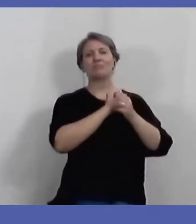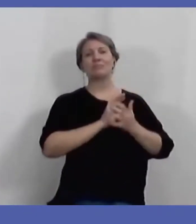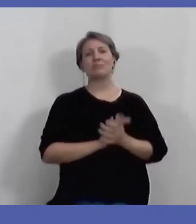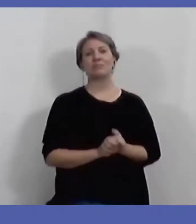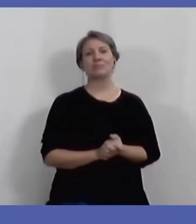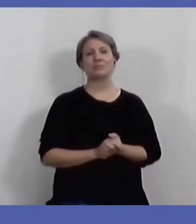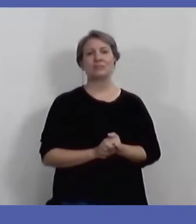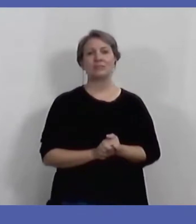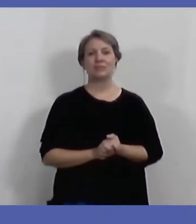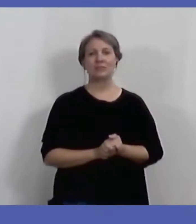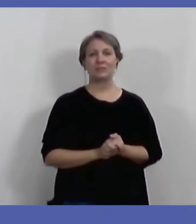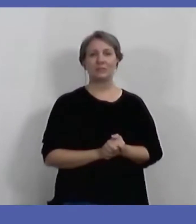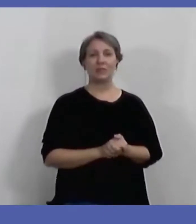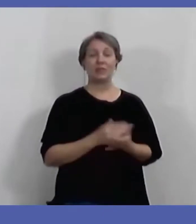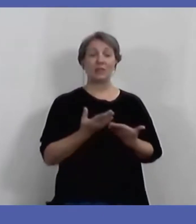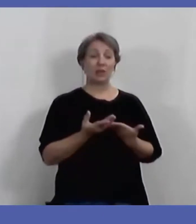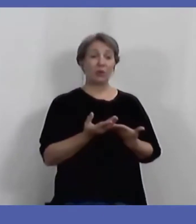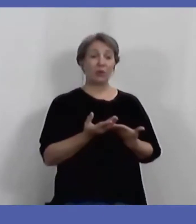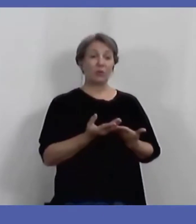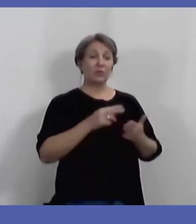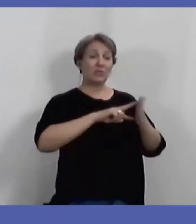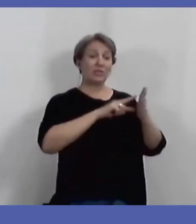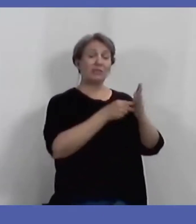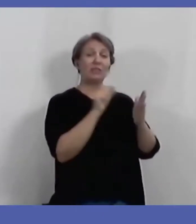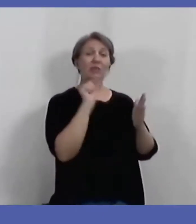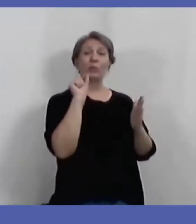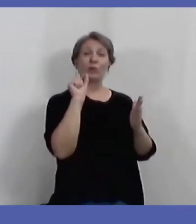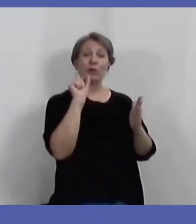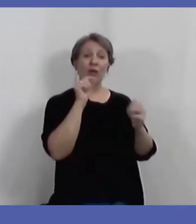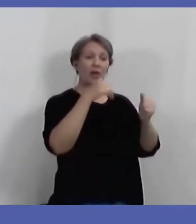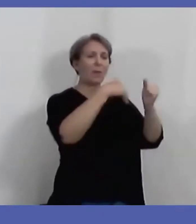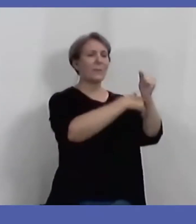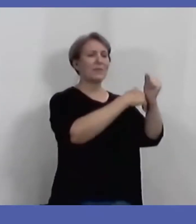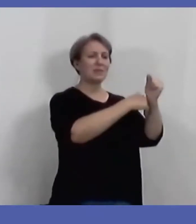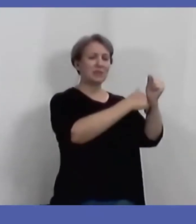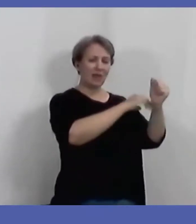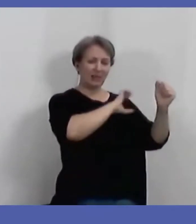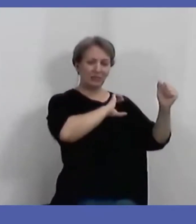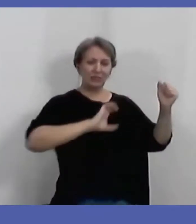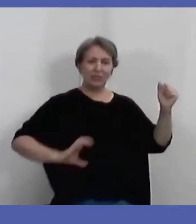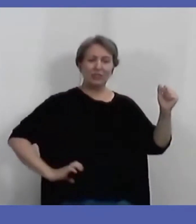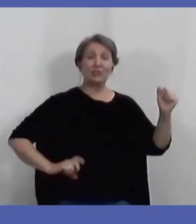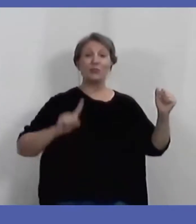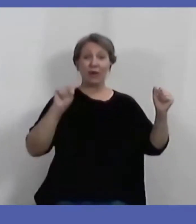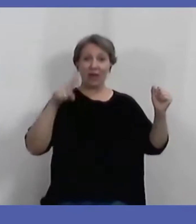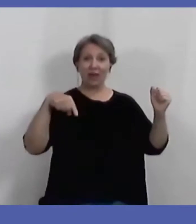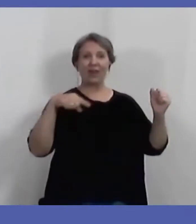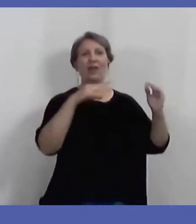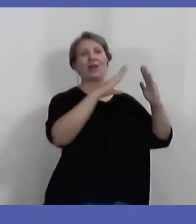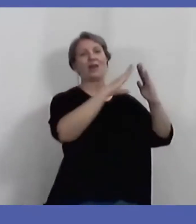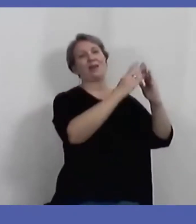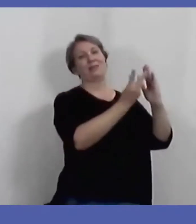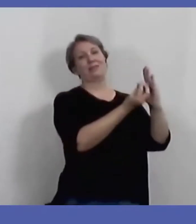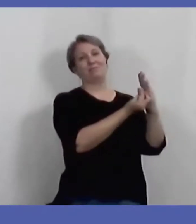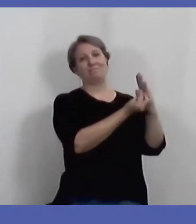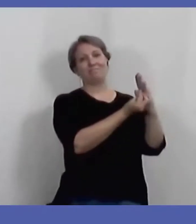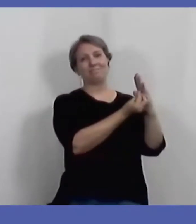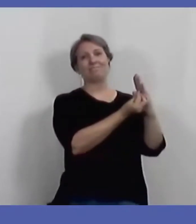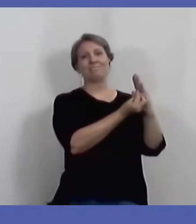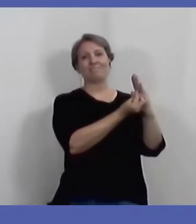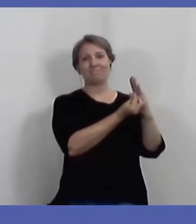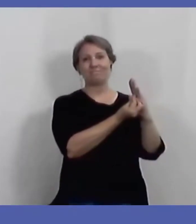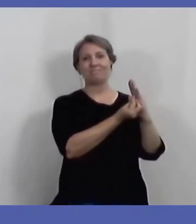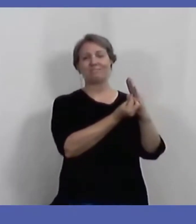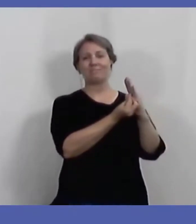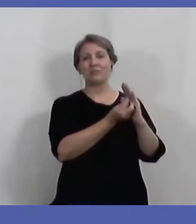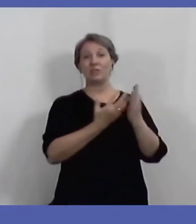o mistério de Cristo. Mistério de Deus, o próprio Pai revelou,